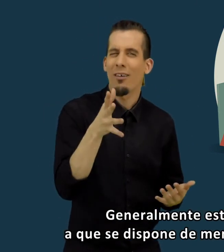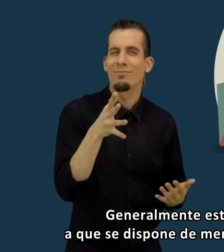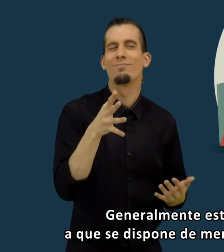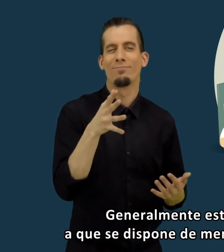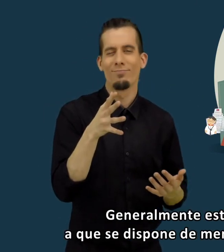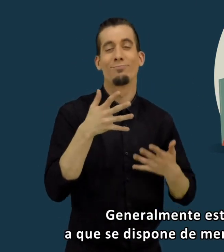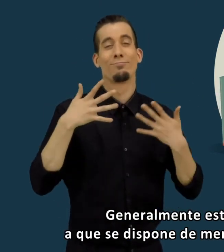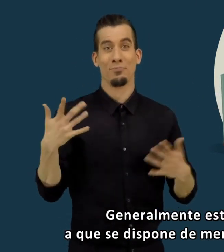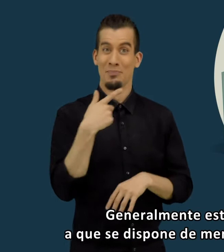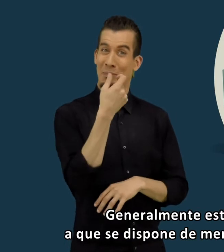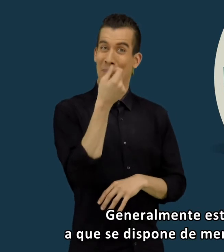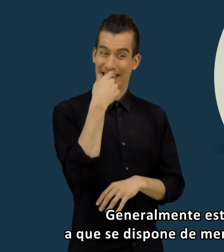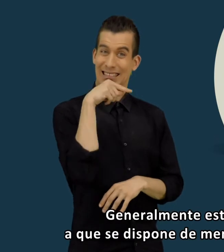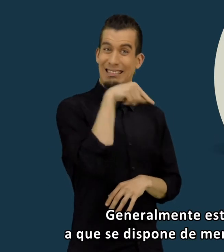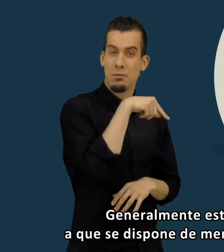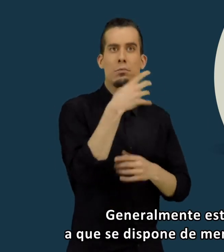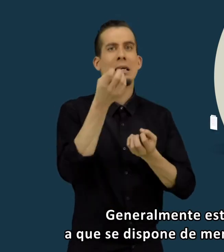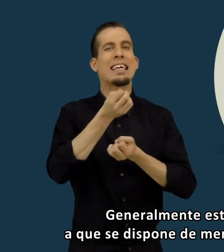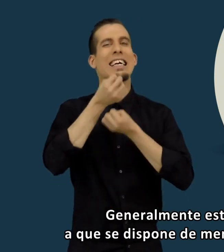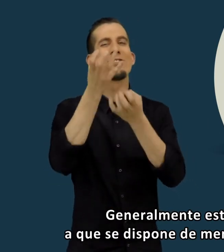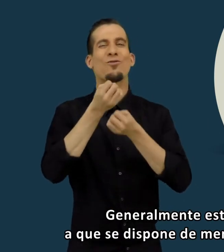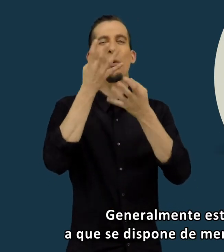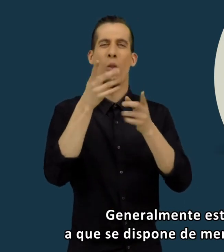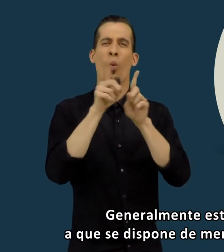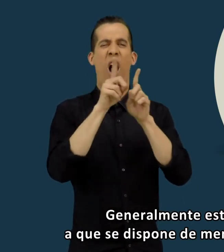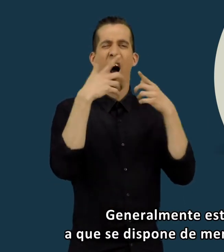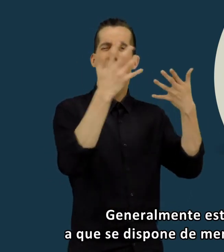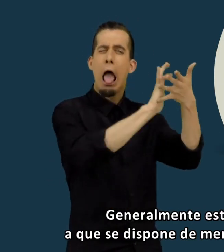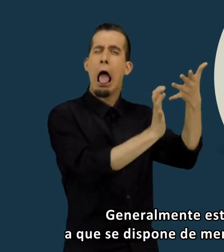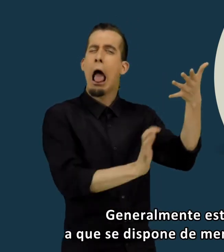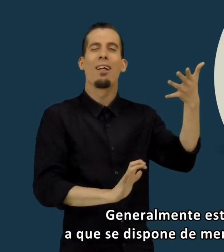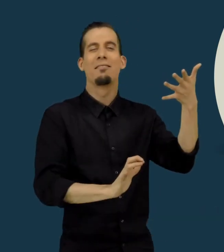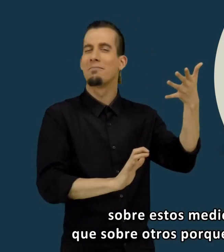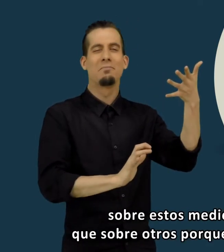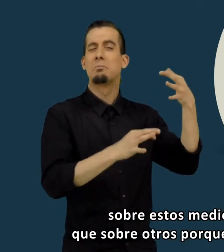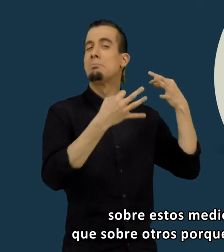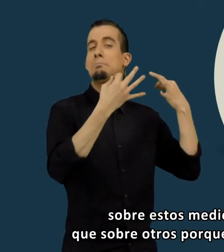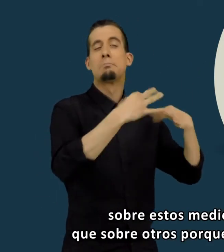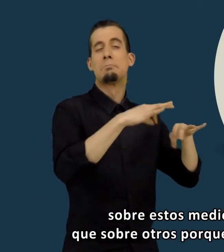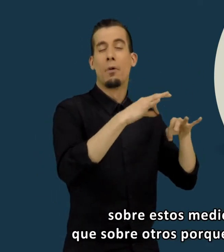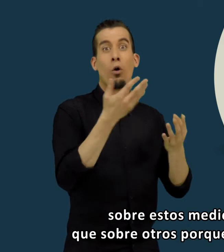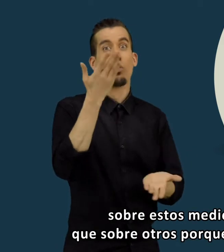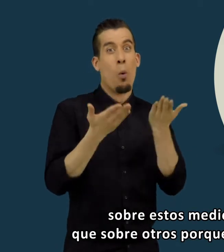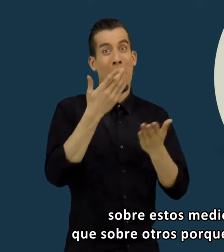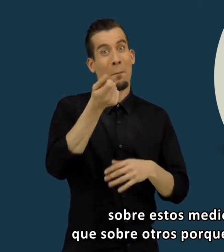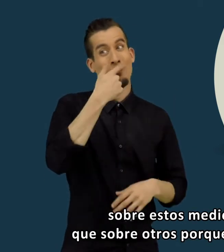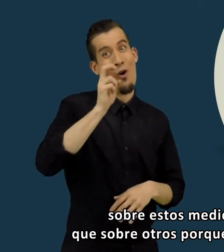Generalmente, esto se debe a que se dispone de menos información sobre estos medicamentos que sobre otros porque, por